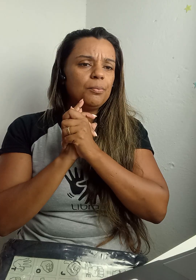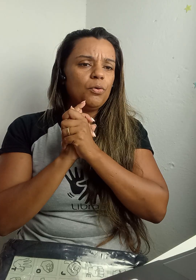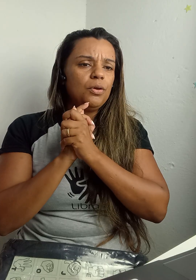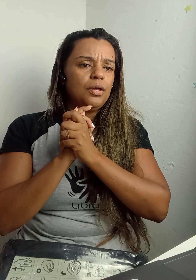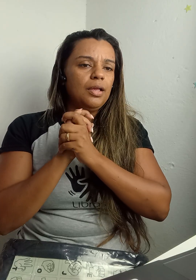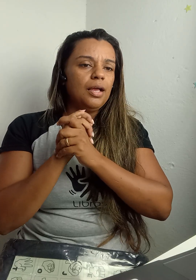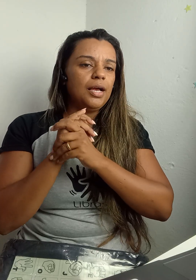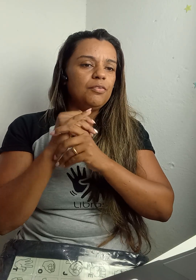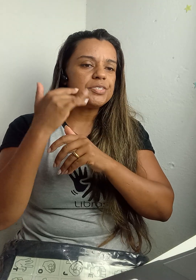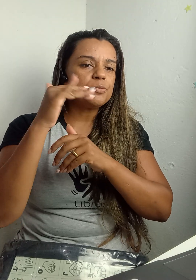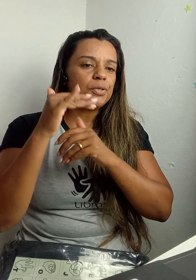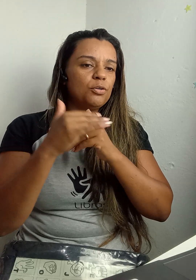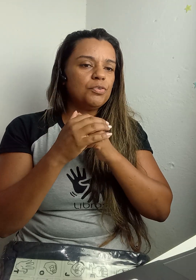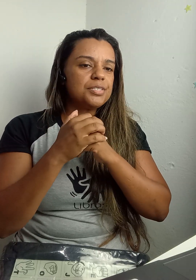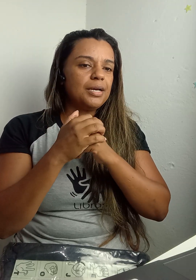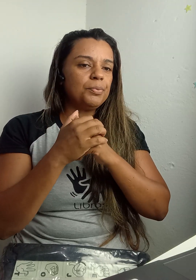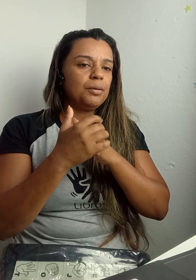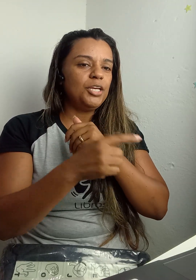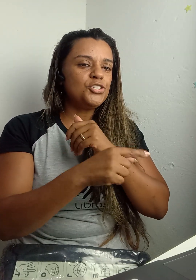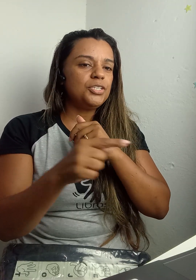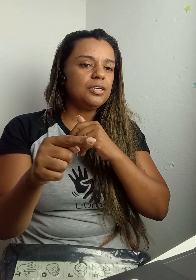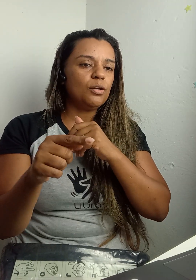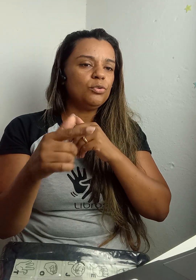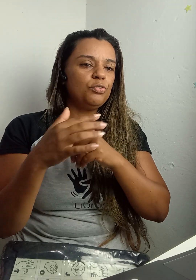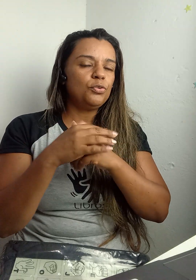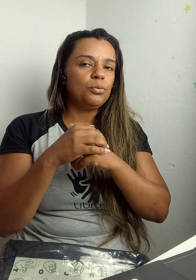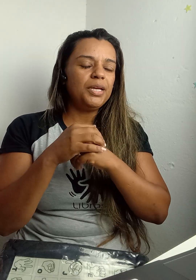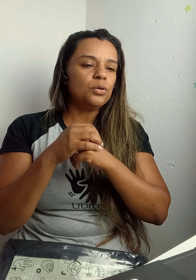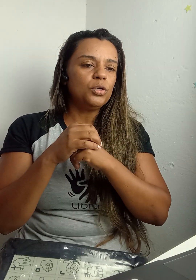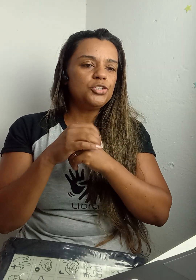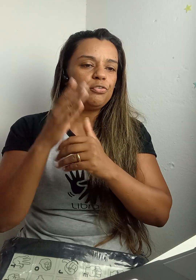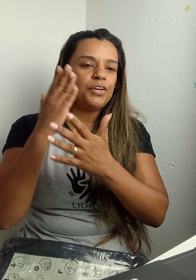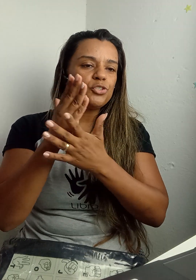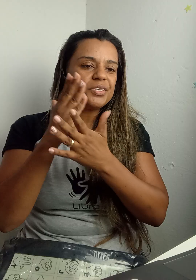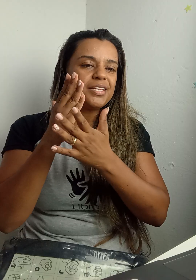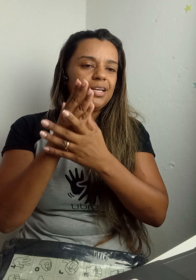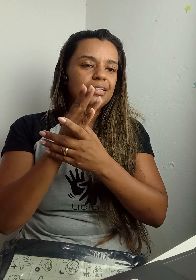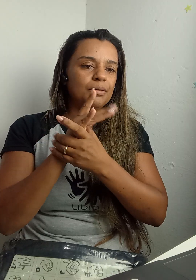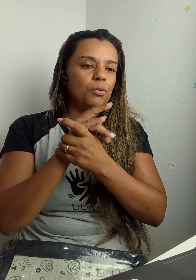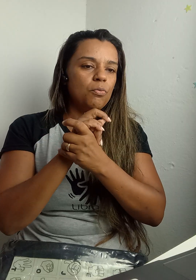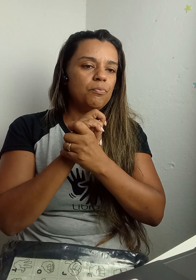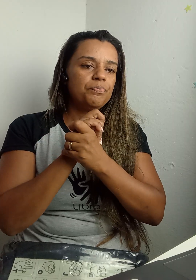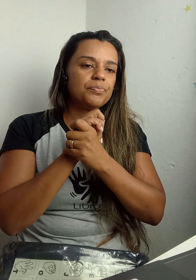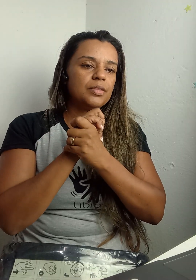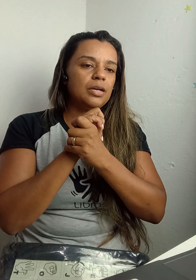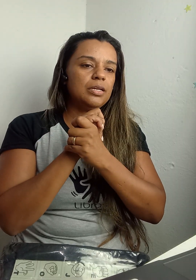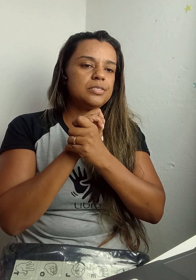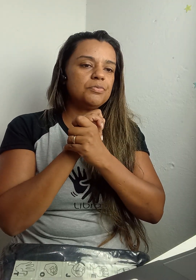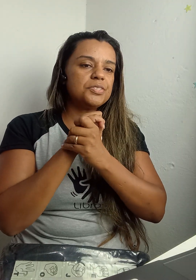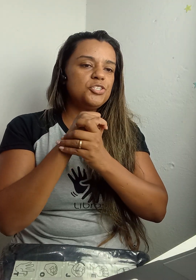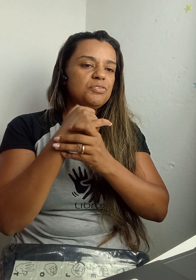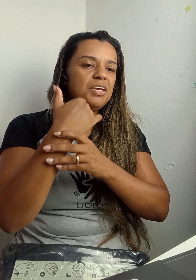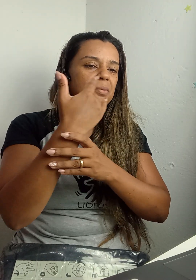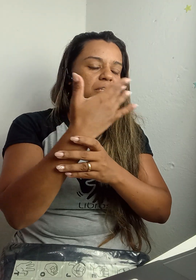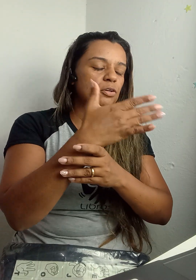bom? Aí vocês podem conversar rapidamente, aí quando for meia-noite eu fecho a sala, tá bom? Aí se vocês tiverem material de